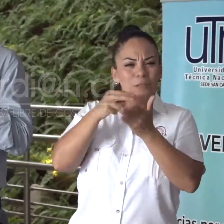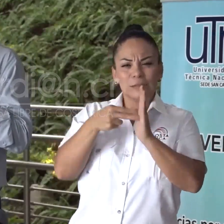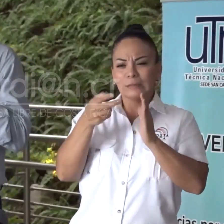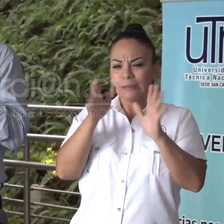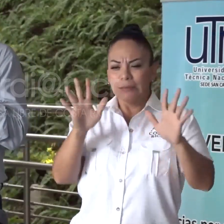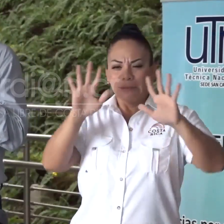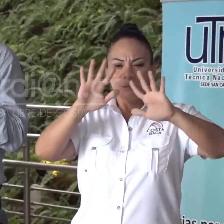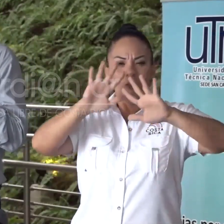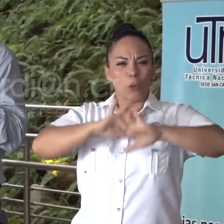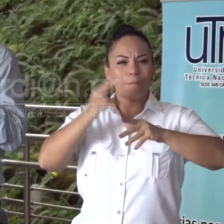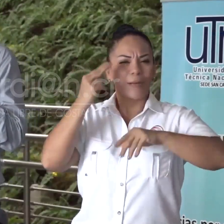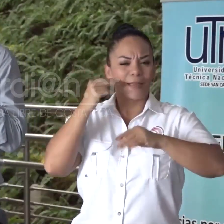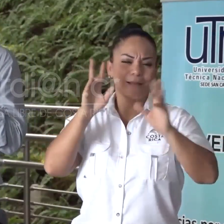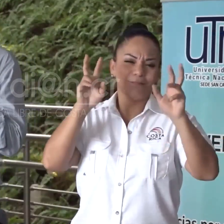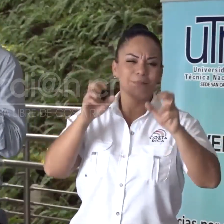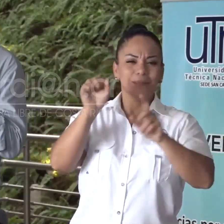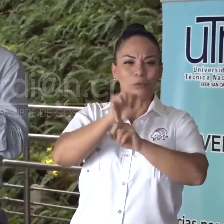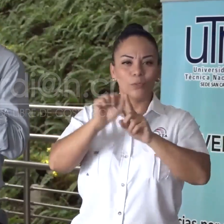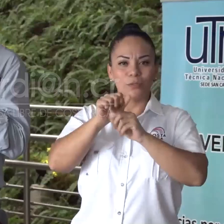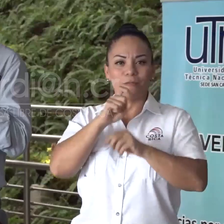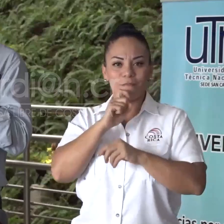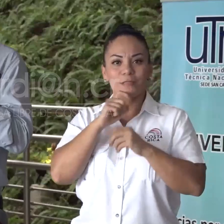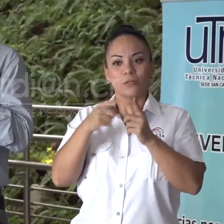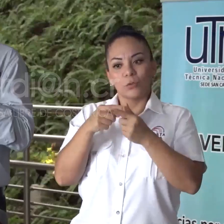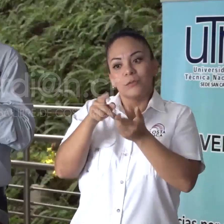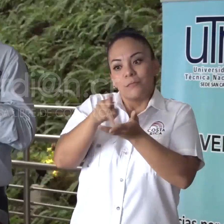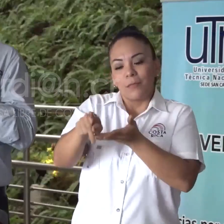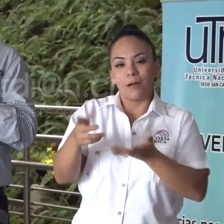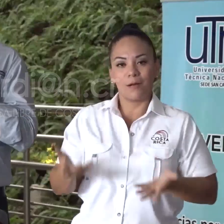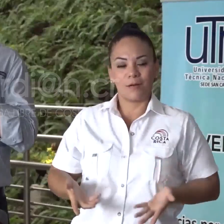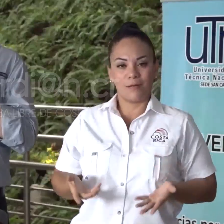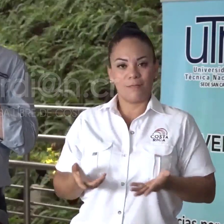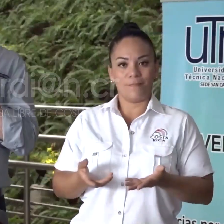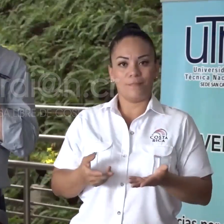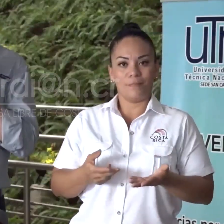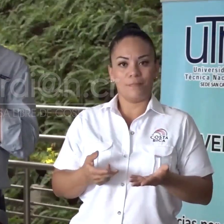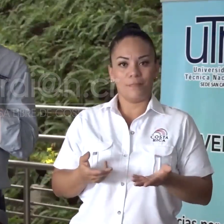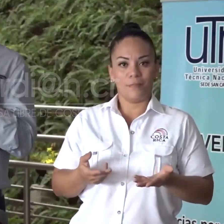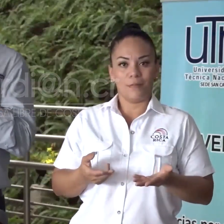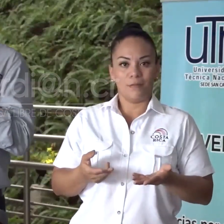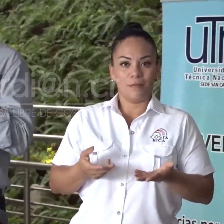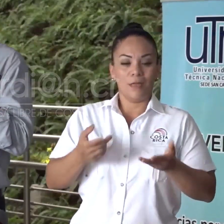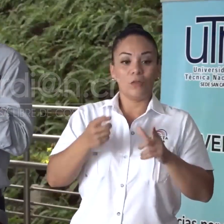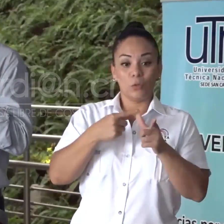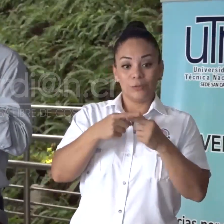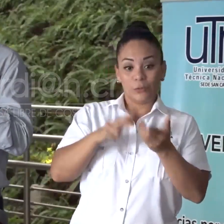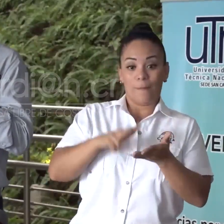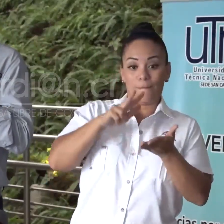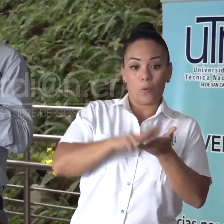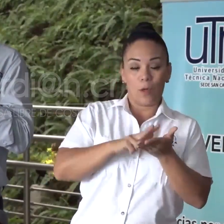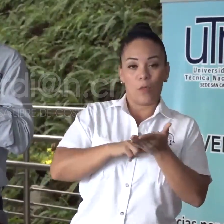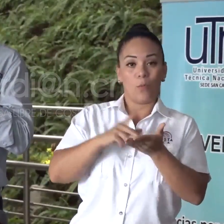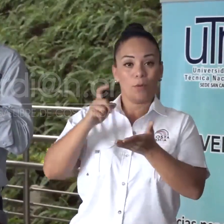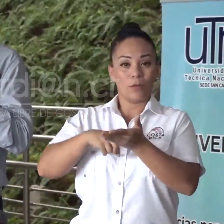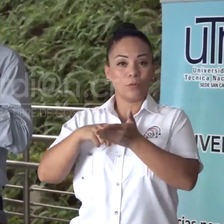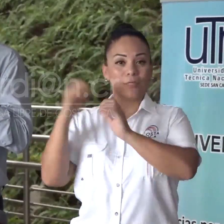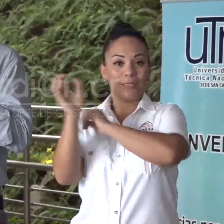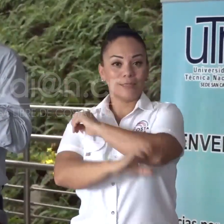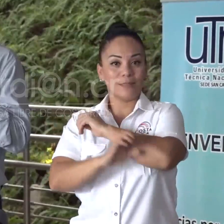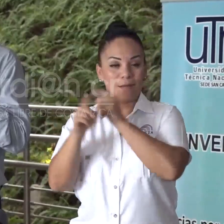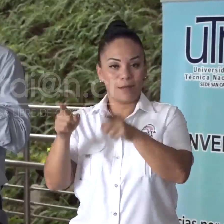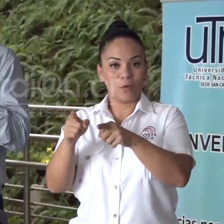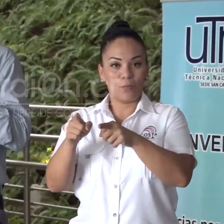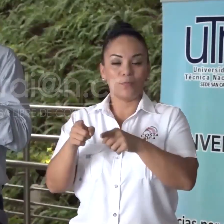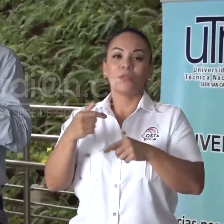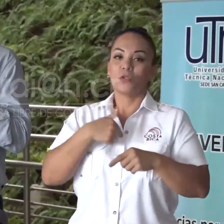a tener la mitad más o menos de lo que hay que pagar aprobados para endeudarnos en el extranjero en lugar de aquí.